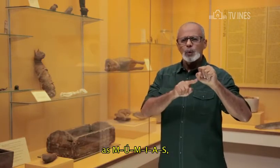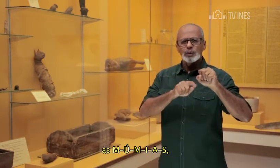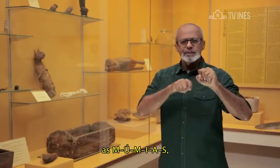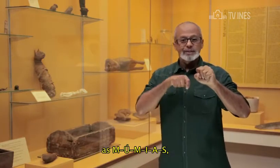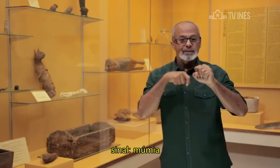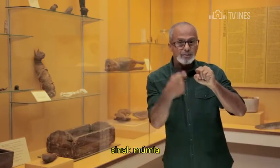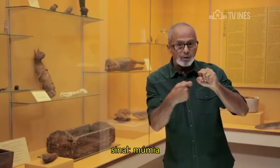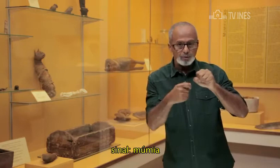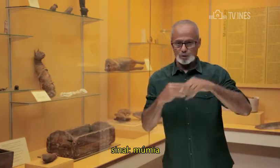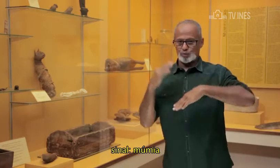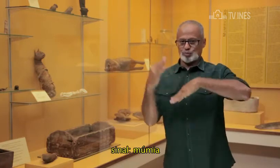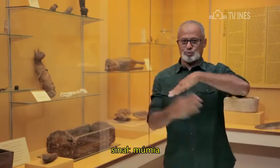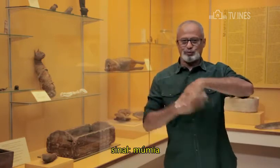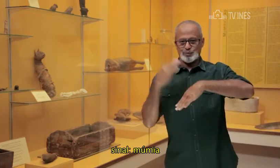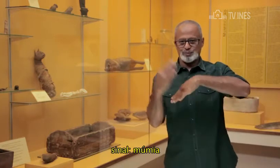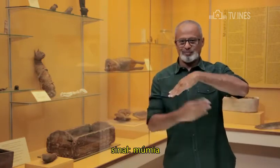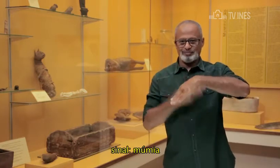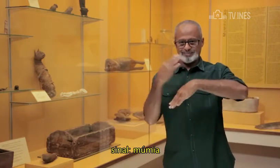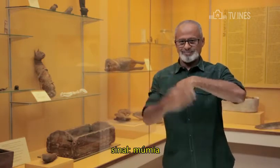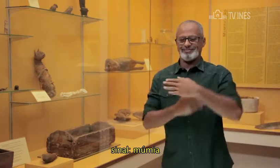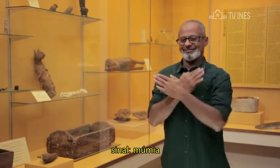Sinal múmia.